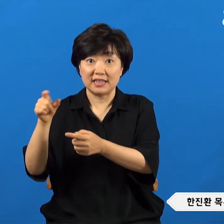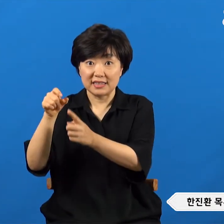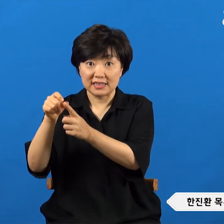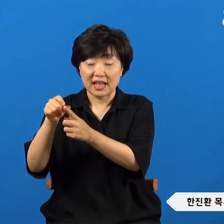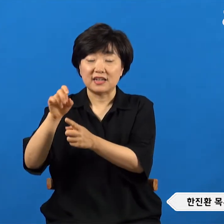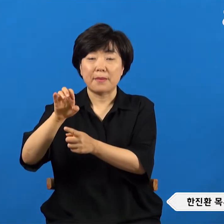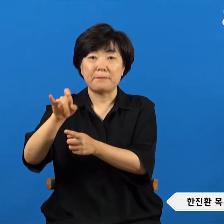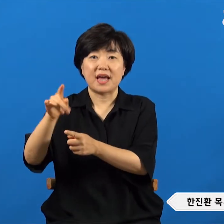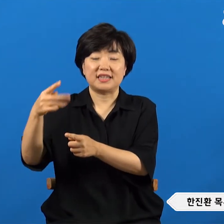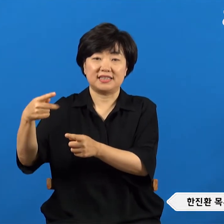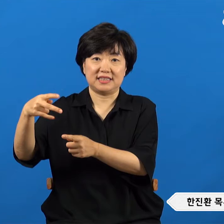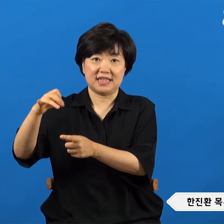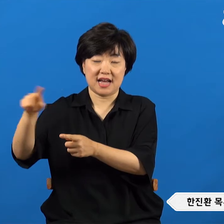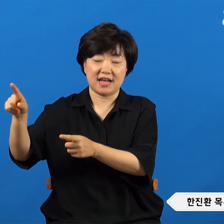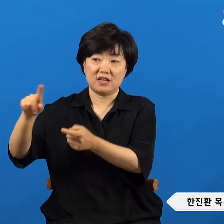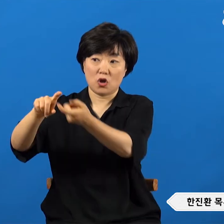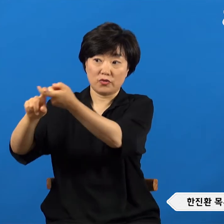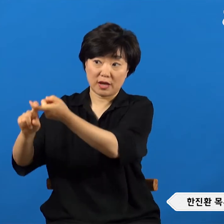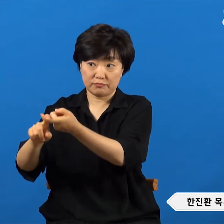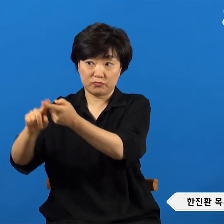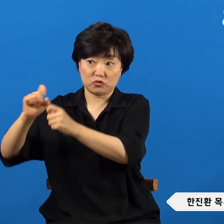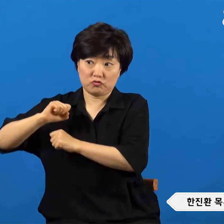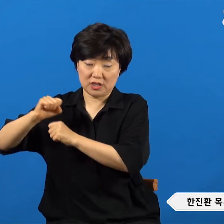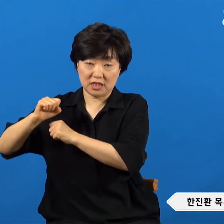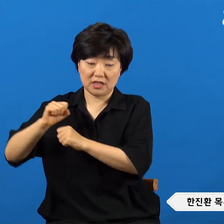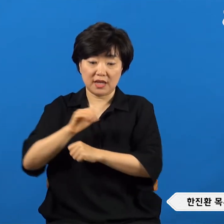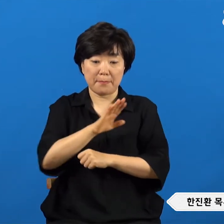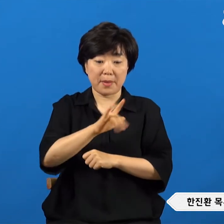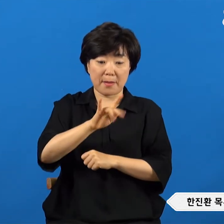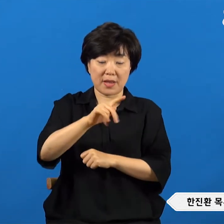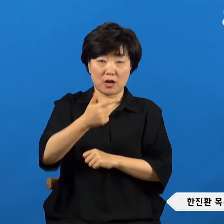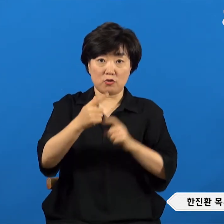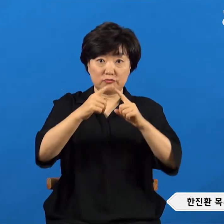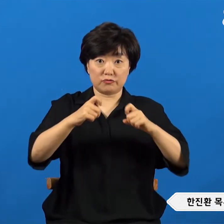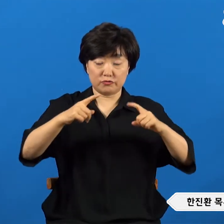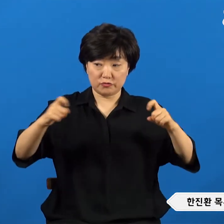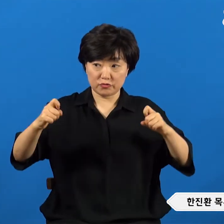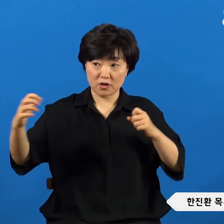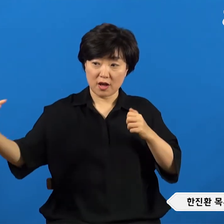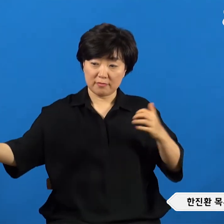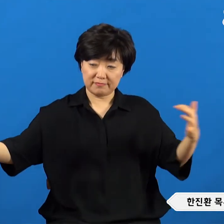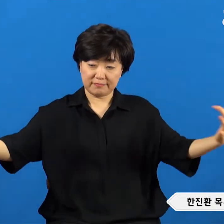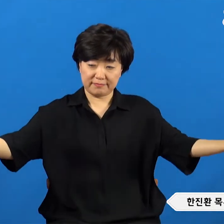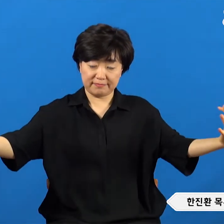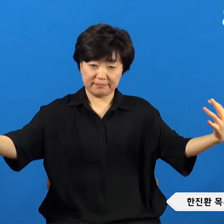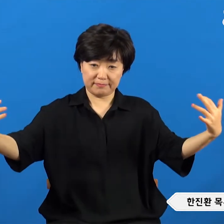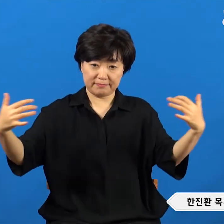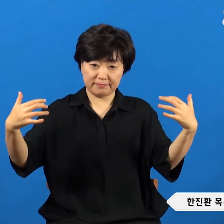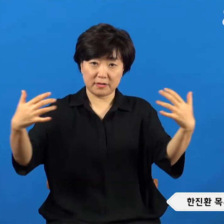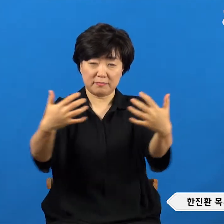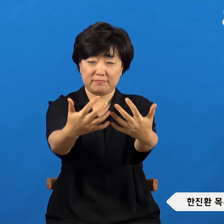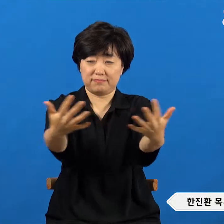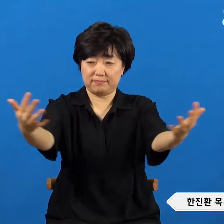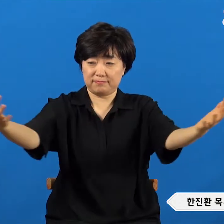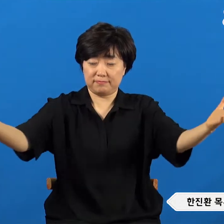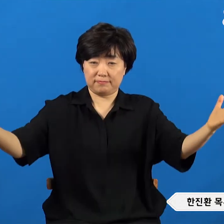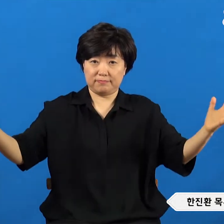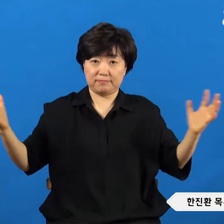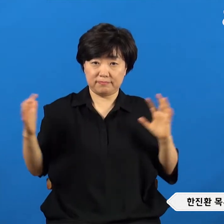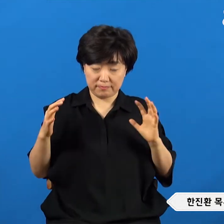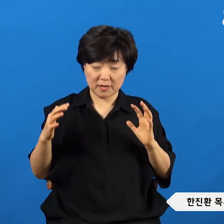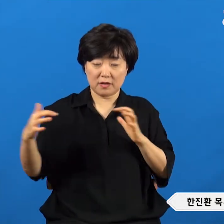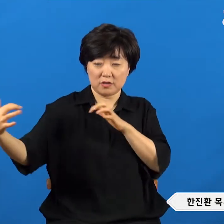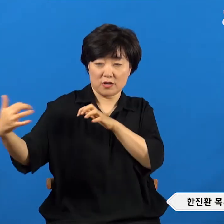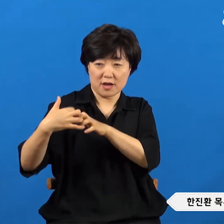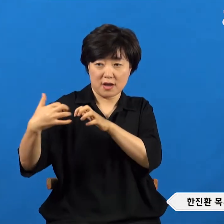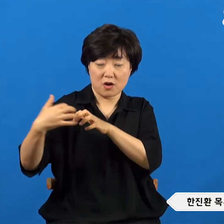연합군이 바벨론 성을 포위하고 시시각각 포위망을 좁혀오고 있습니다. 그런데도